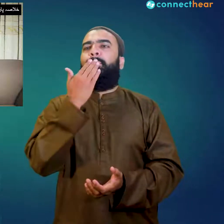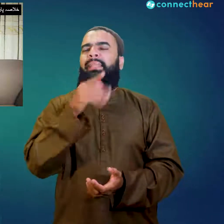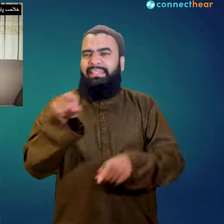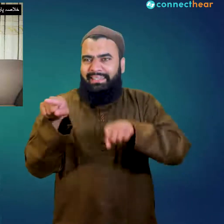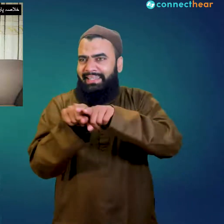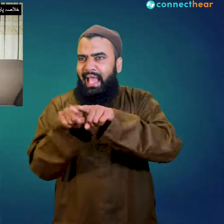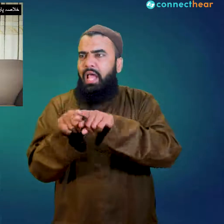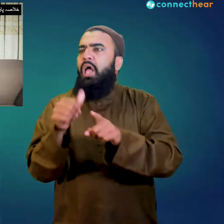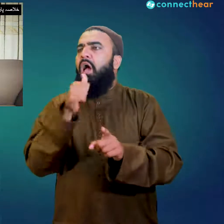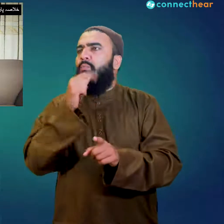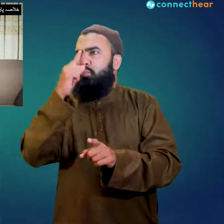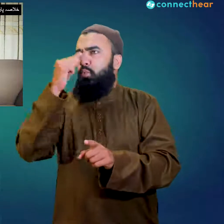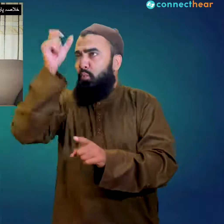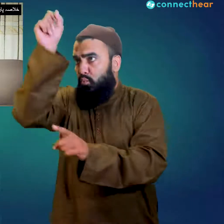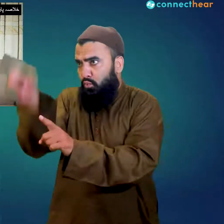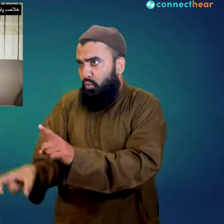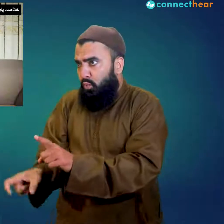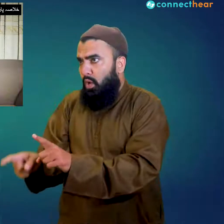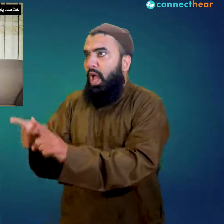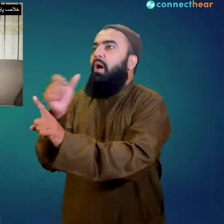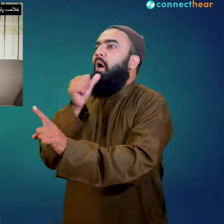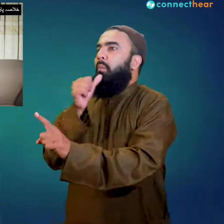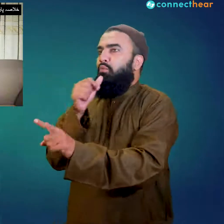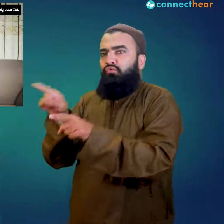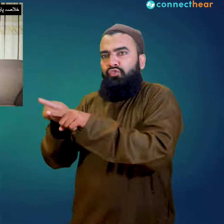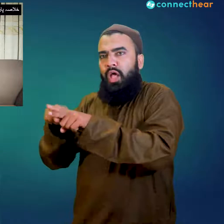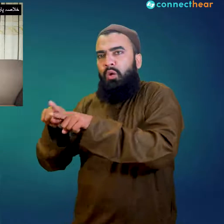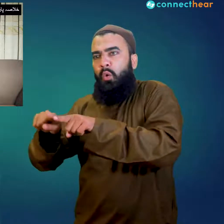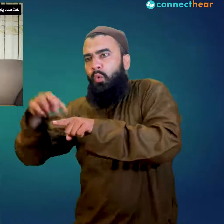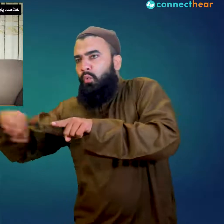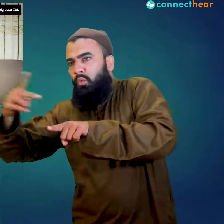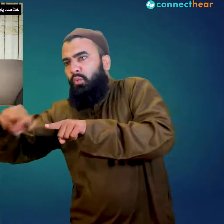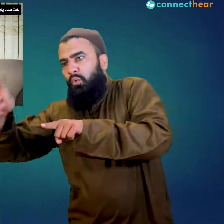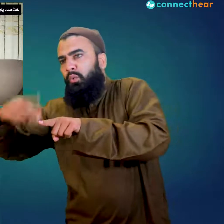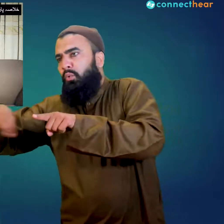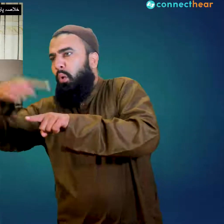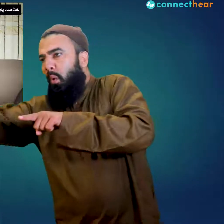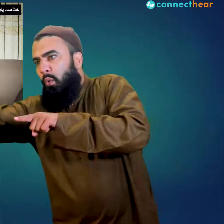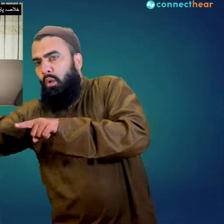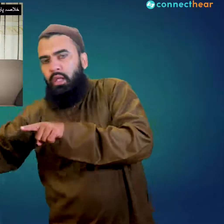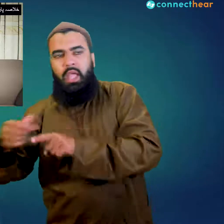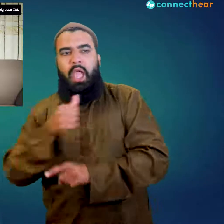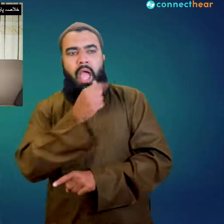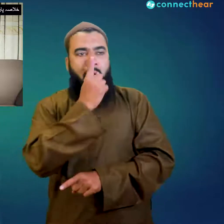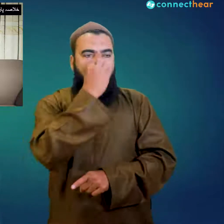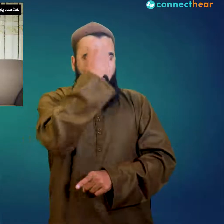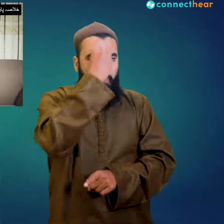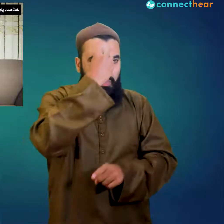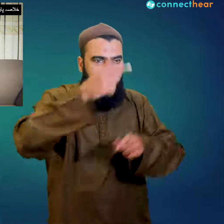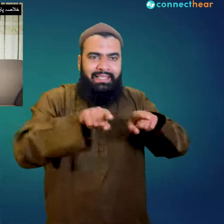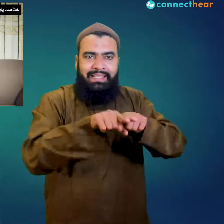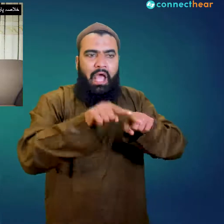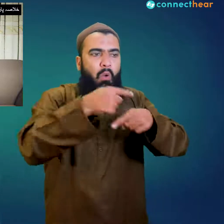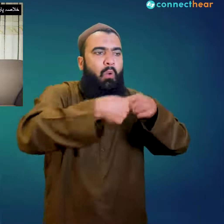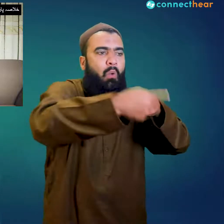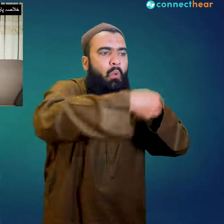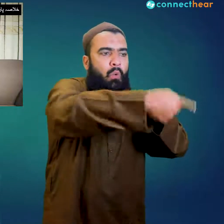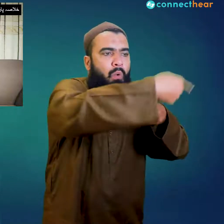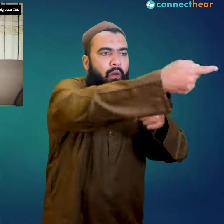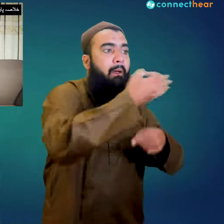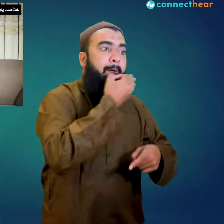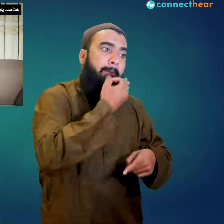وہ چاہے والد کی طرف سے ہوں یا والدہ کی طرف سے ہوں، بہرحال ان کی ادائیگی میں کوتاہی نہیں ہونی